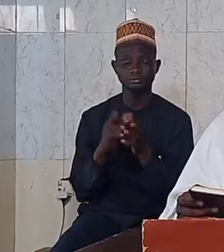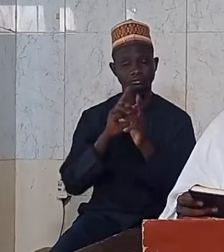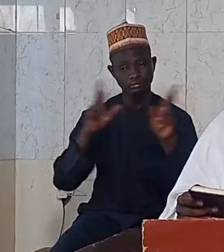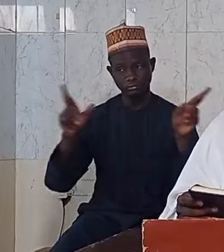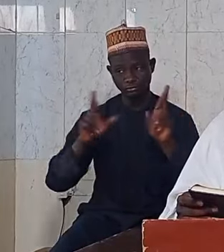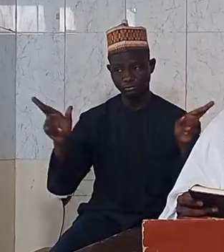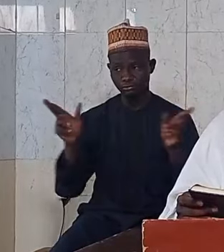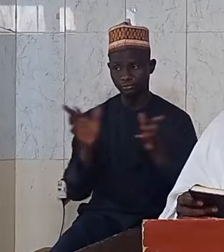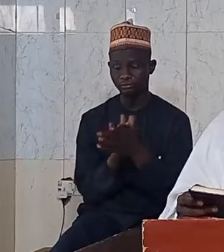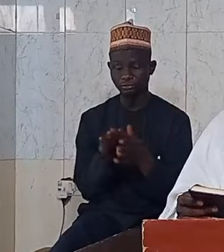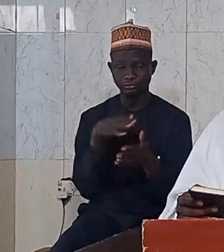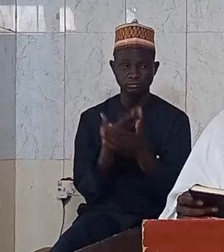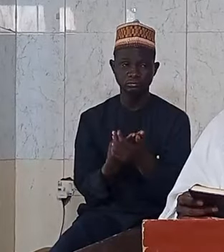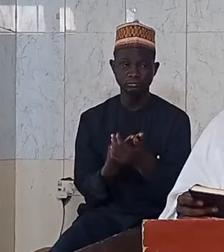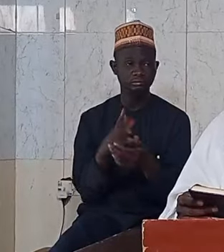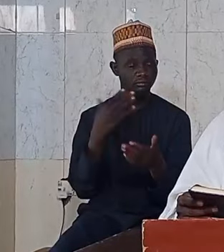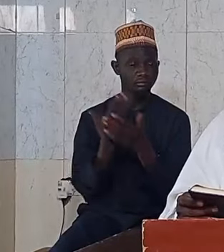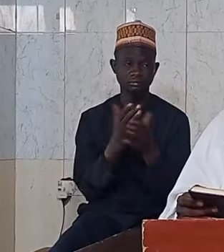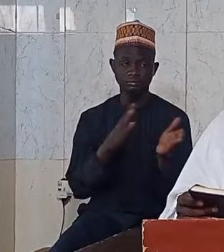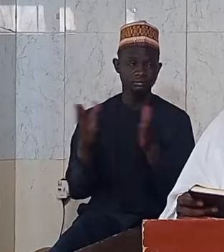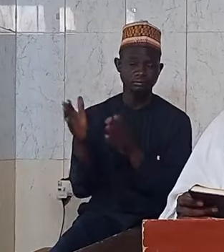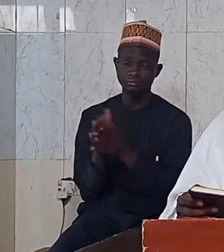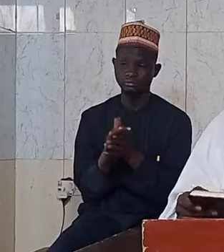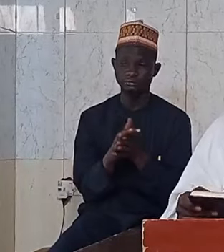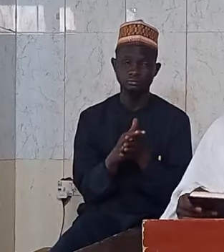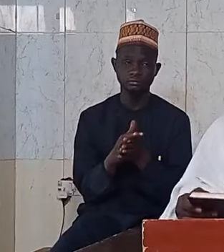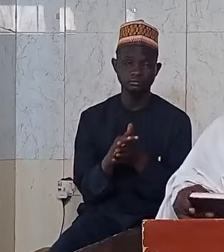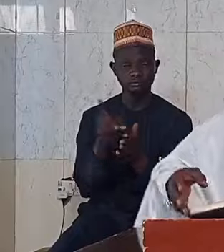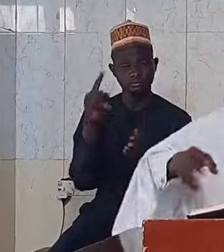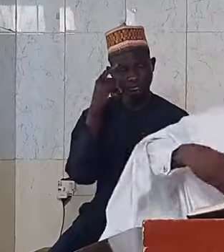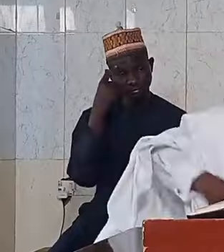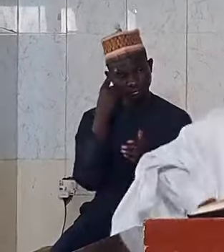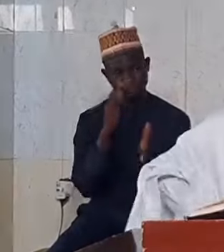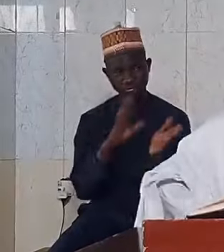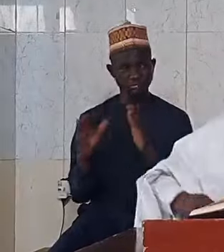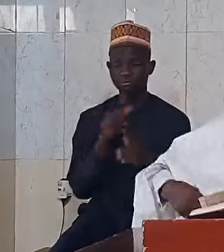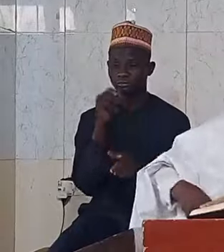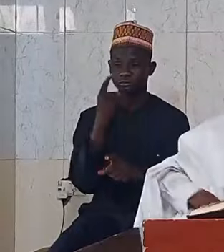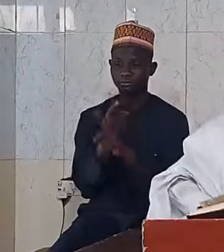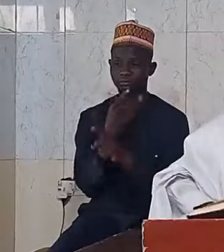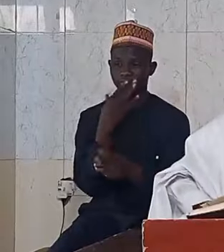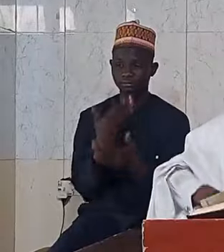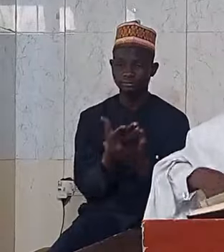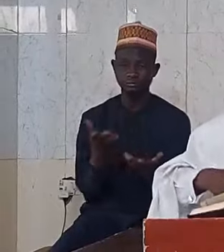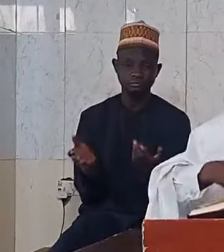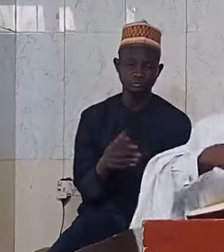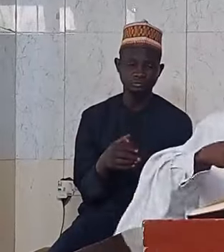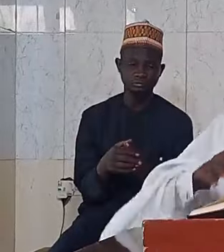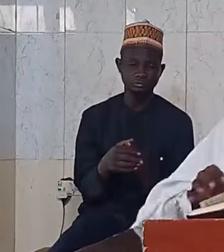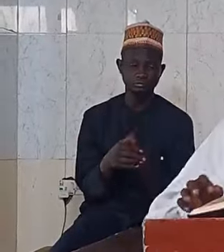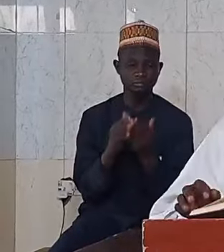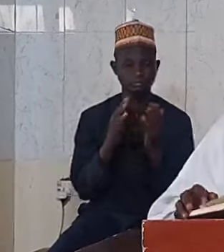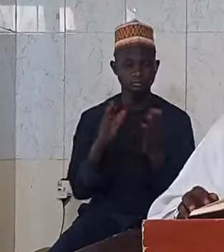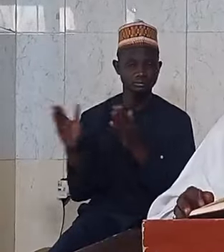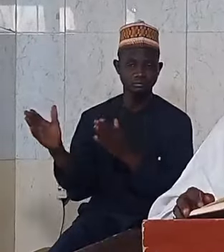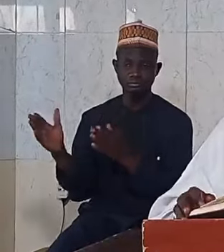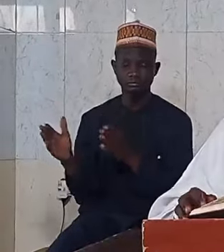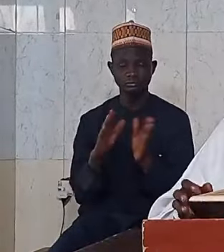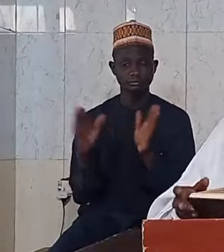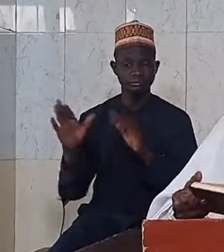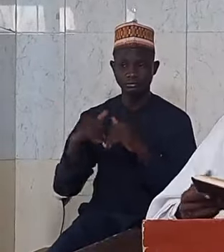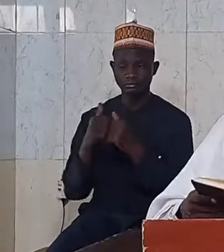makirci yawwa duk ana kiransa makirci kai kana jin makirci ka san ba ni alheri bane ko yawwa za a zo a kintsa ne a